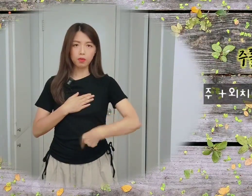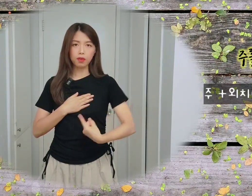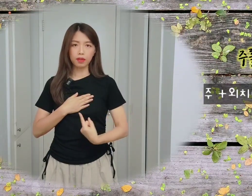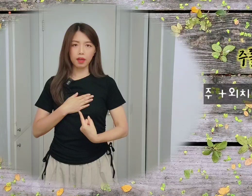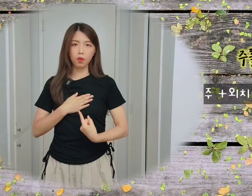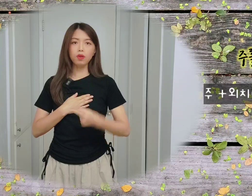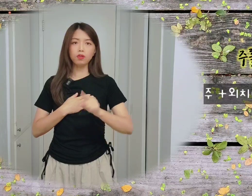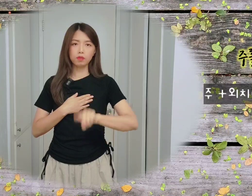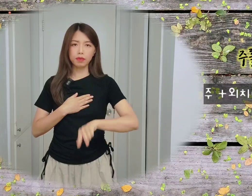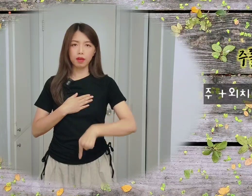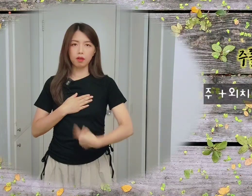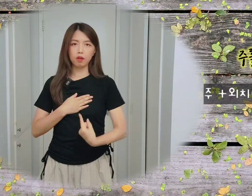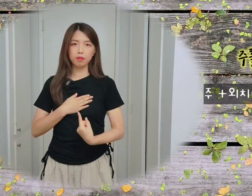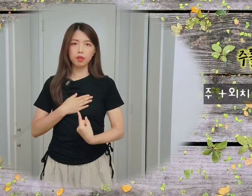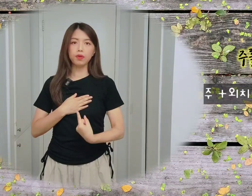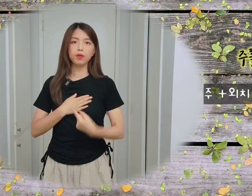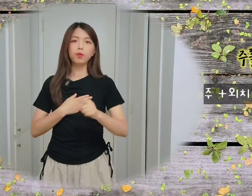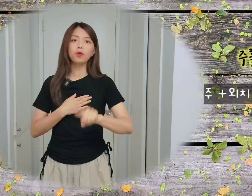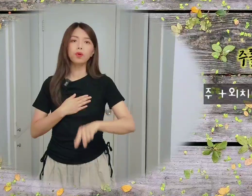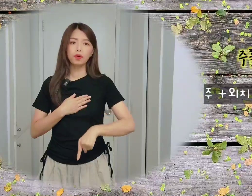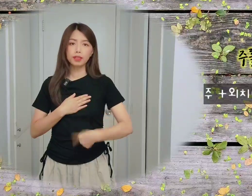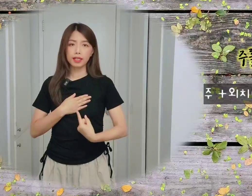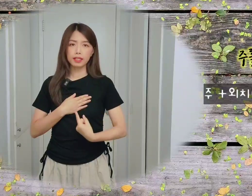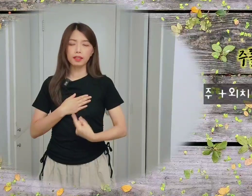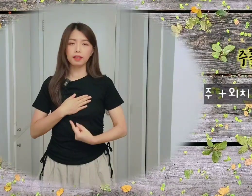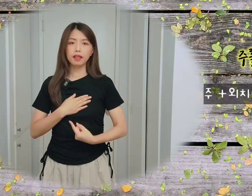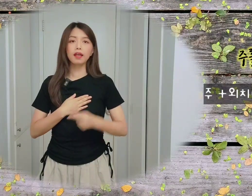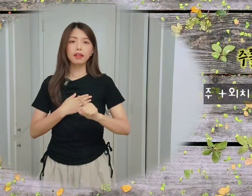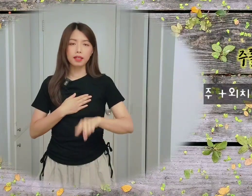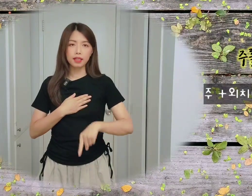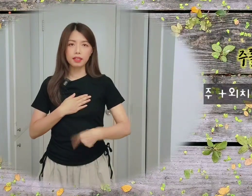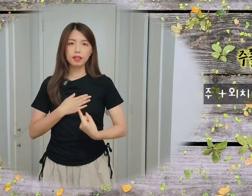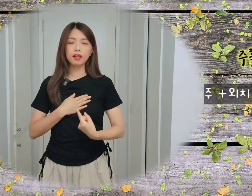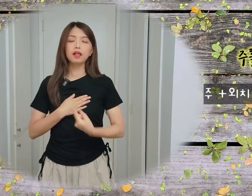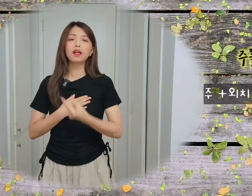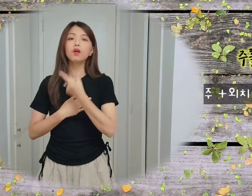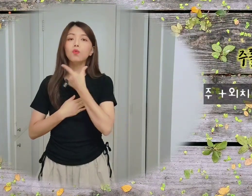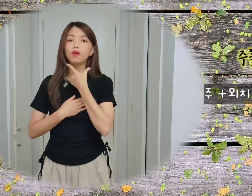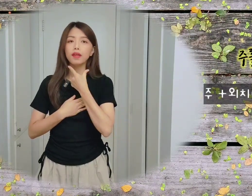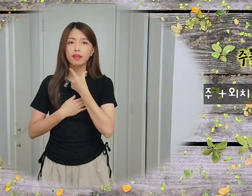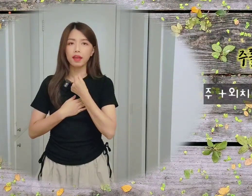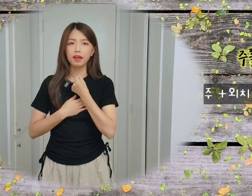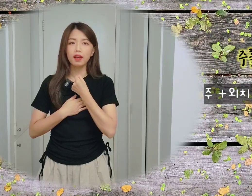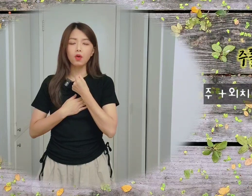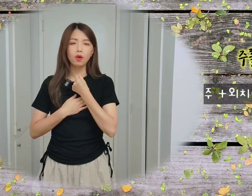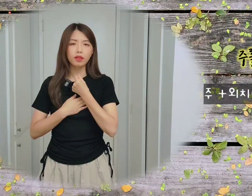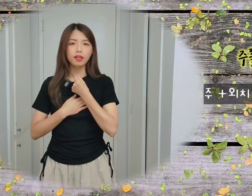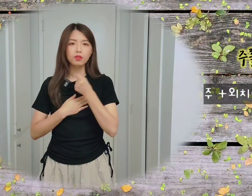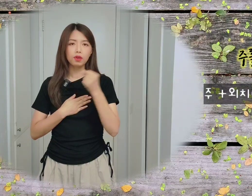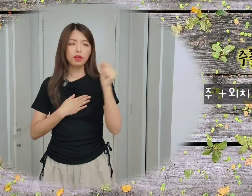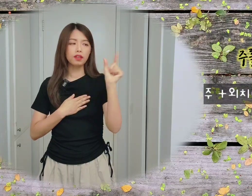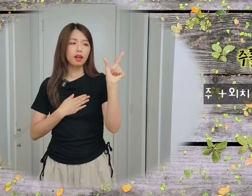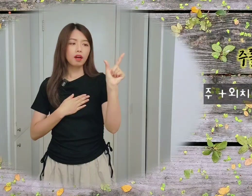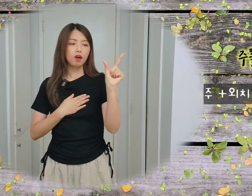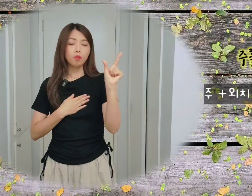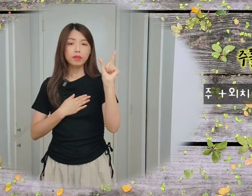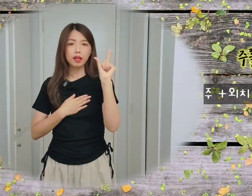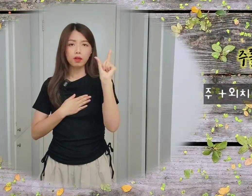쪽에서 손을 이렇게 올려주시면 돼요. 검지를 위로, 자신. 나 자신을 원했네. 원하다